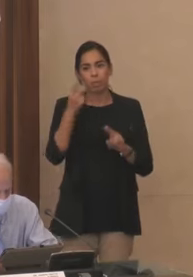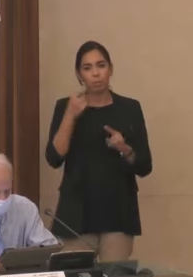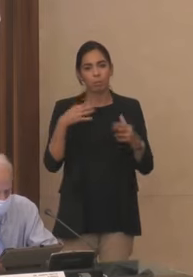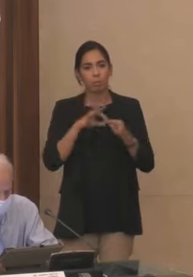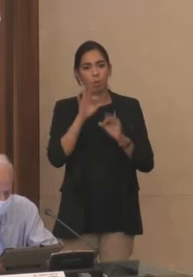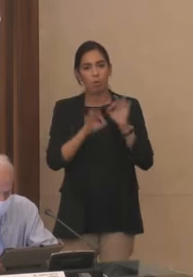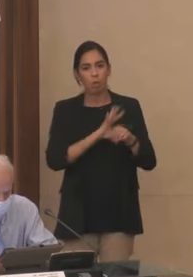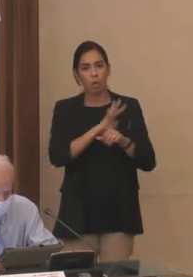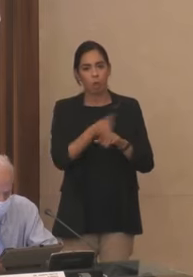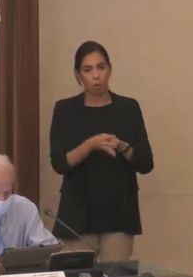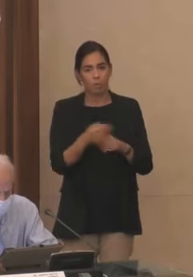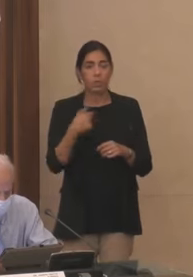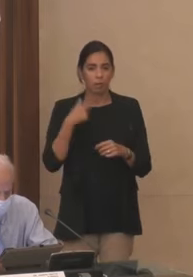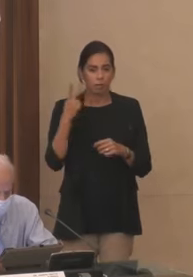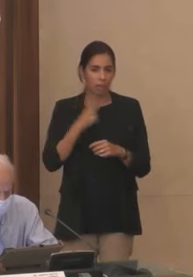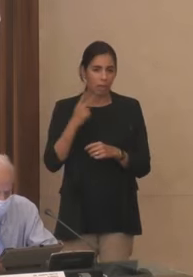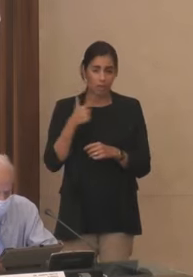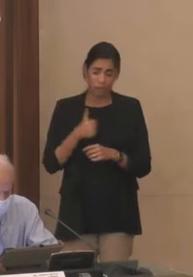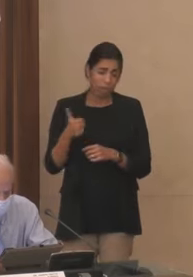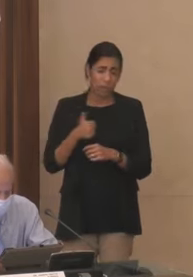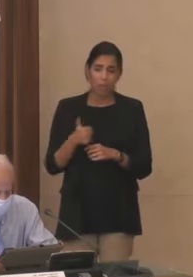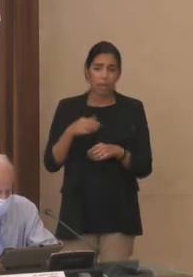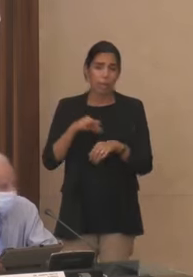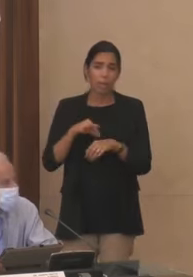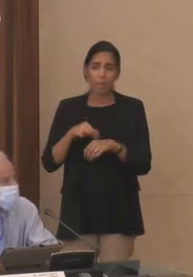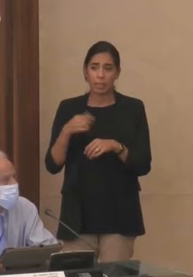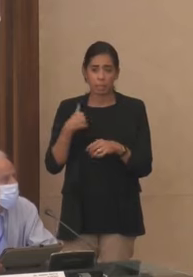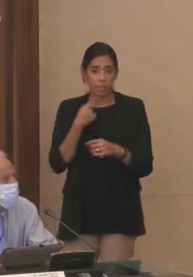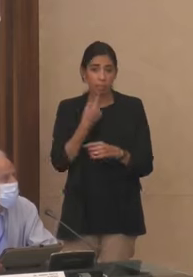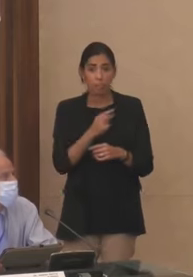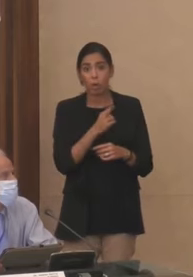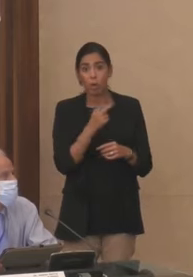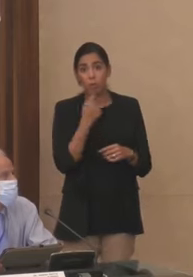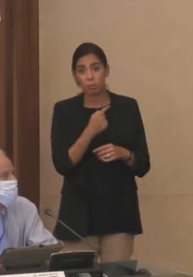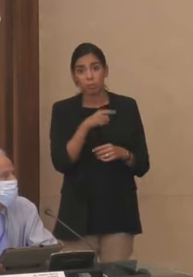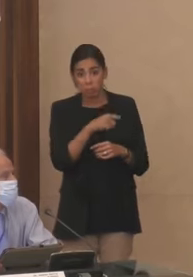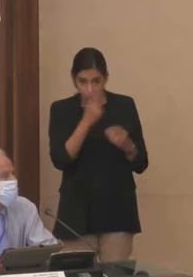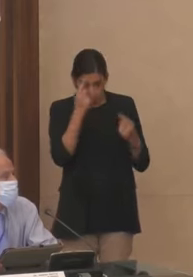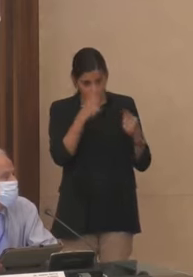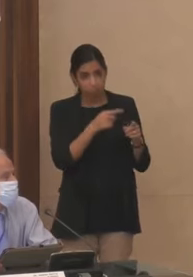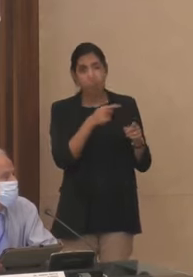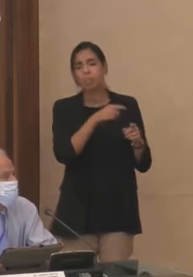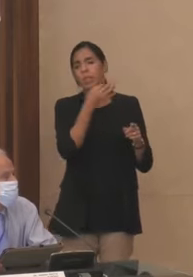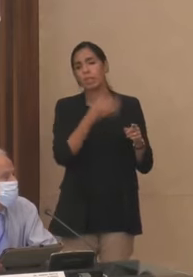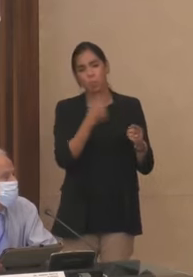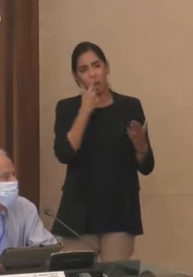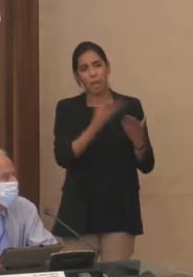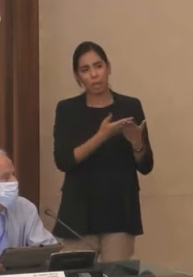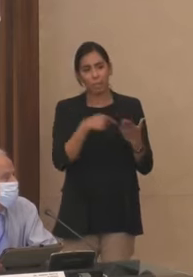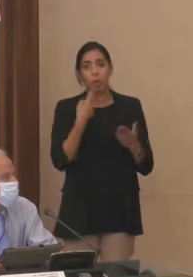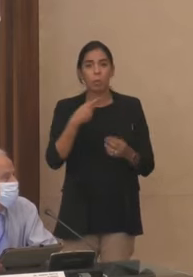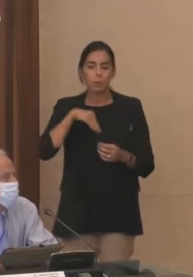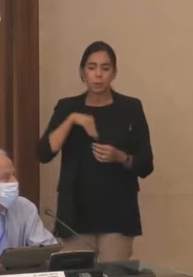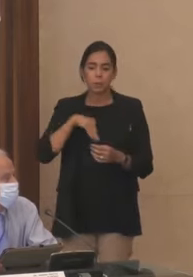Io, avendo centinaia di pazienti, dissi a Robert, occupatene tu, insieme a Lilly, che sarete sicuramente all'altezza. Poi dentro di me